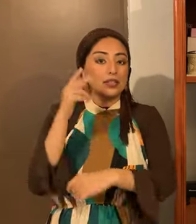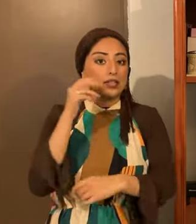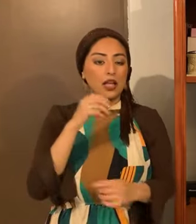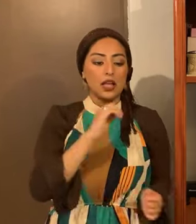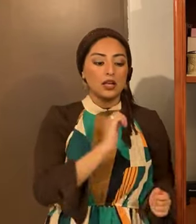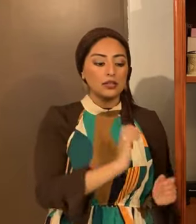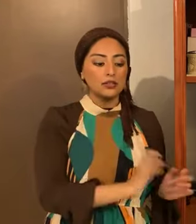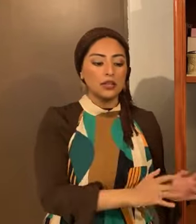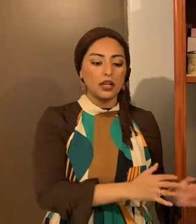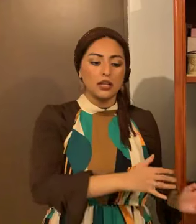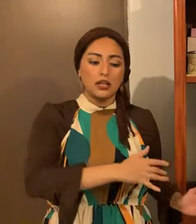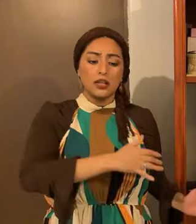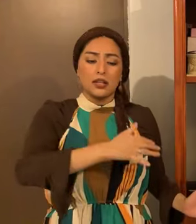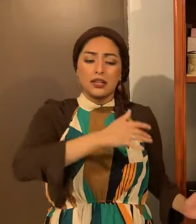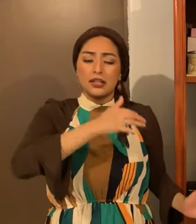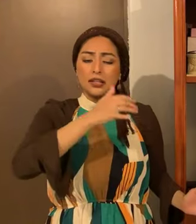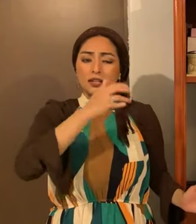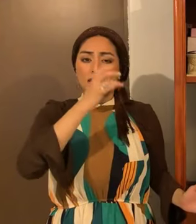entonces una octava